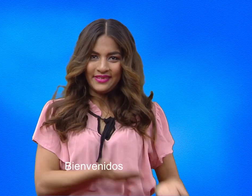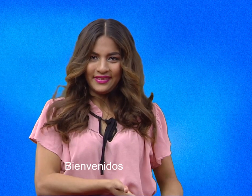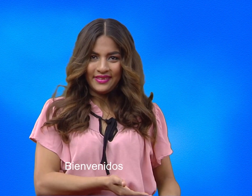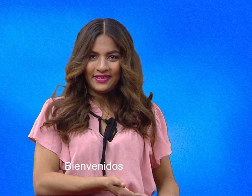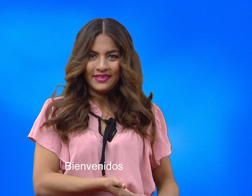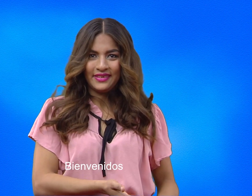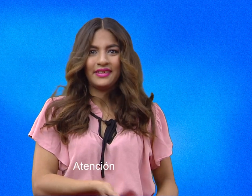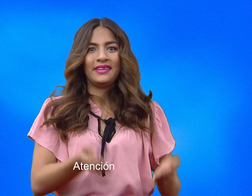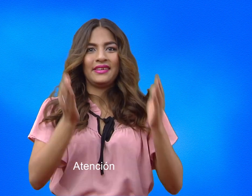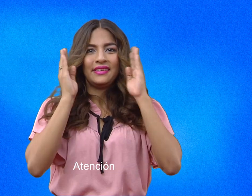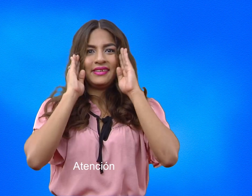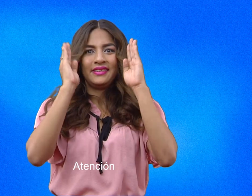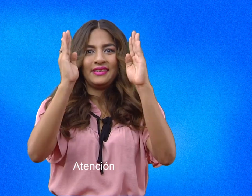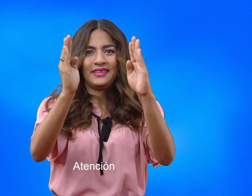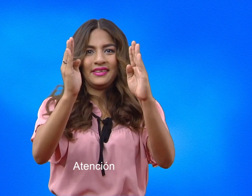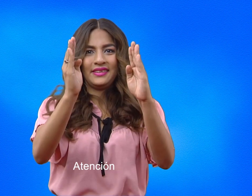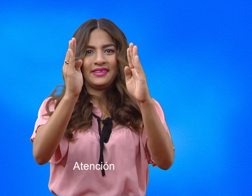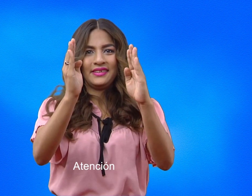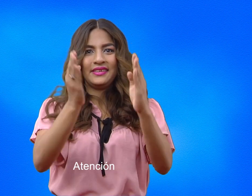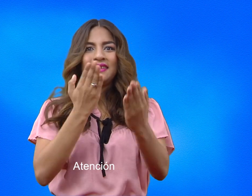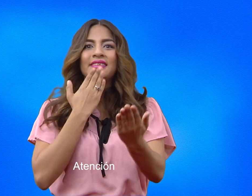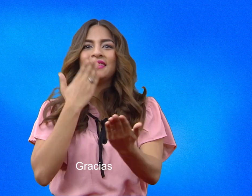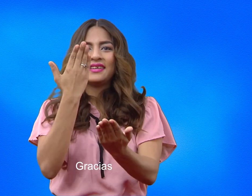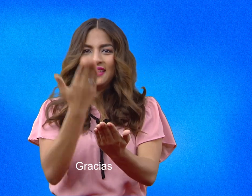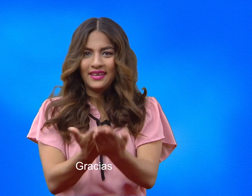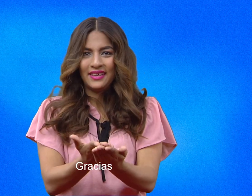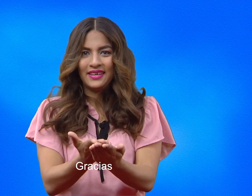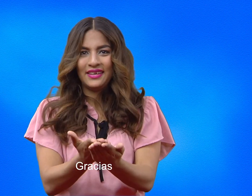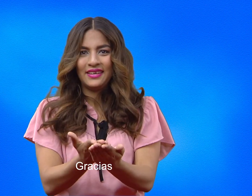bienvenidos, atención, gracias,